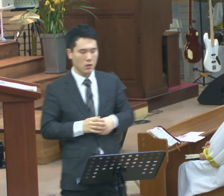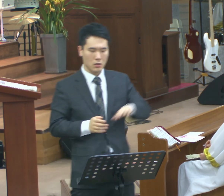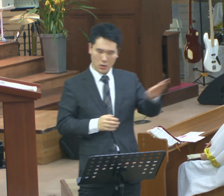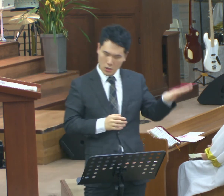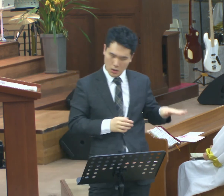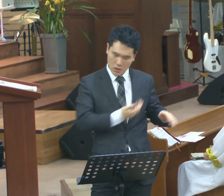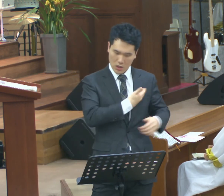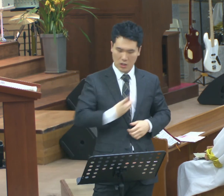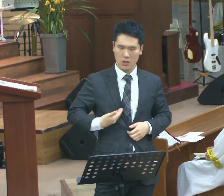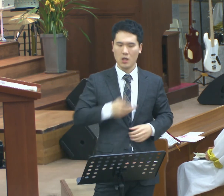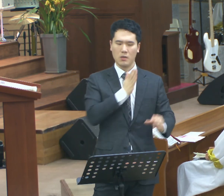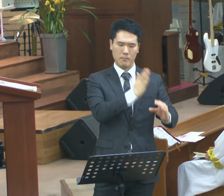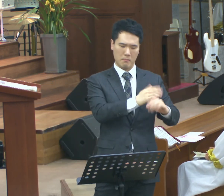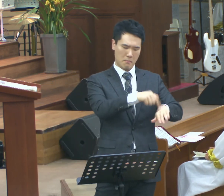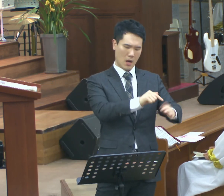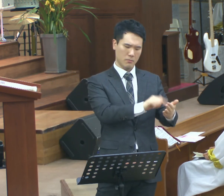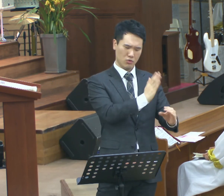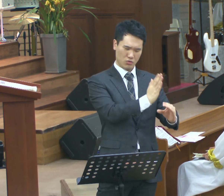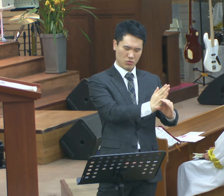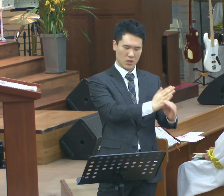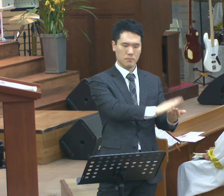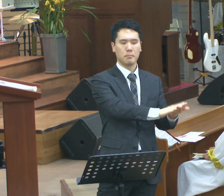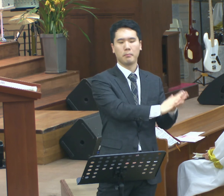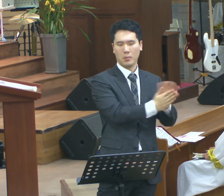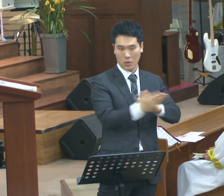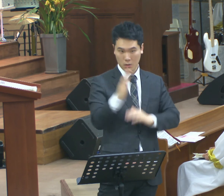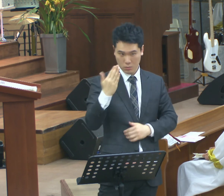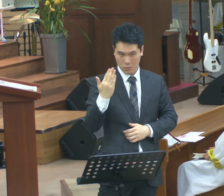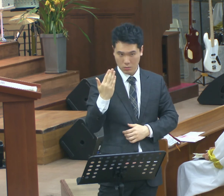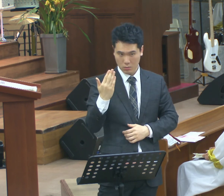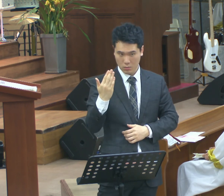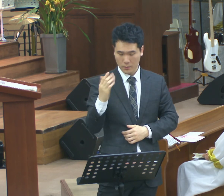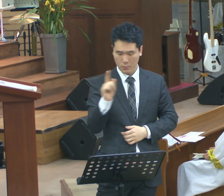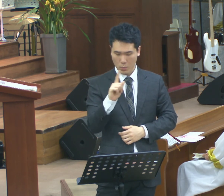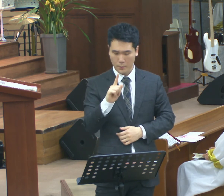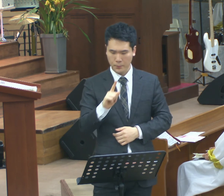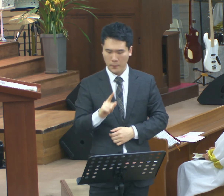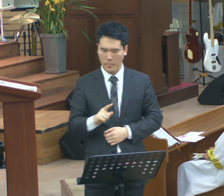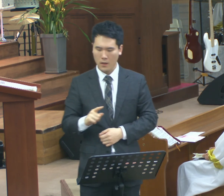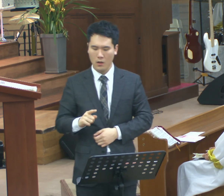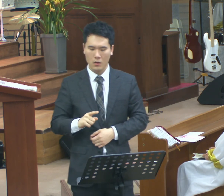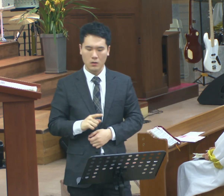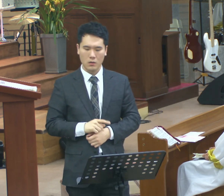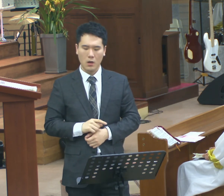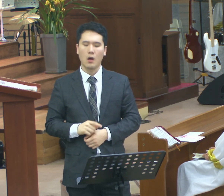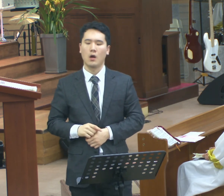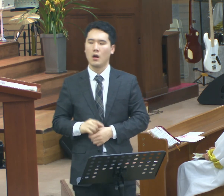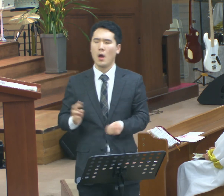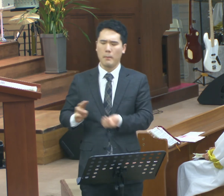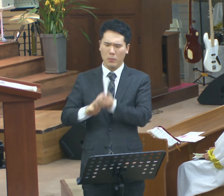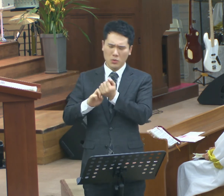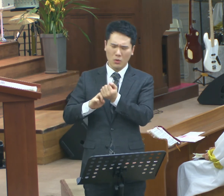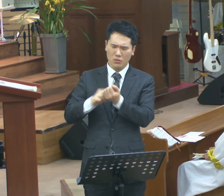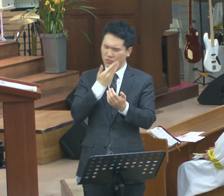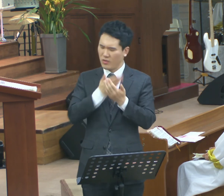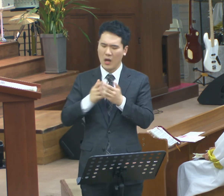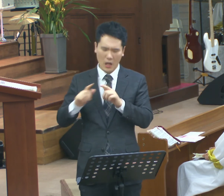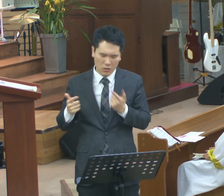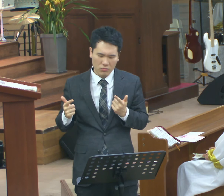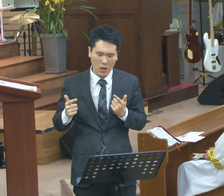바뀌었죠. 이 기도의 중심은 표적과 기사가 아니에요. 거룩한 종 예수의 이름으로